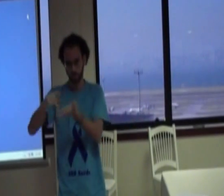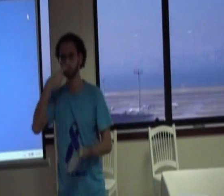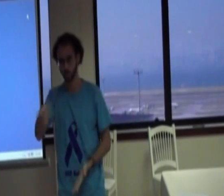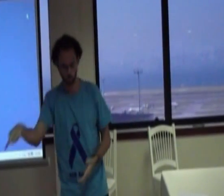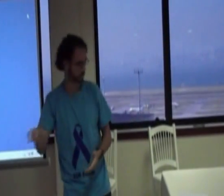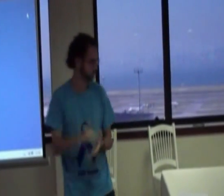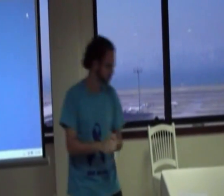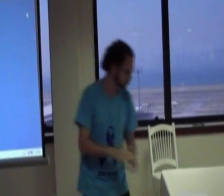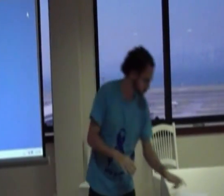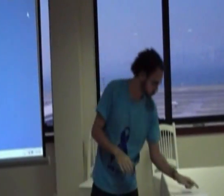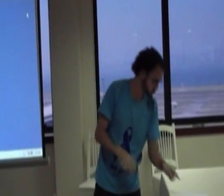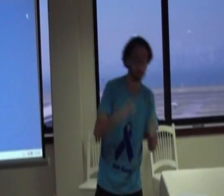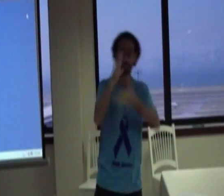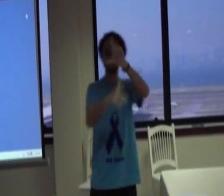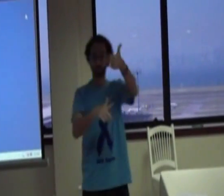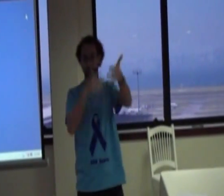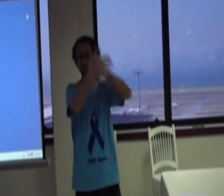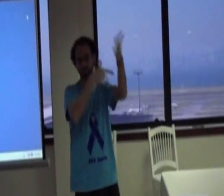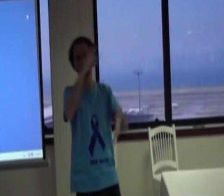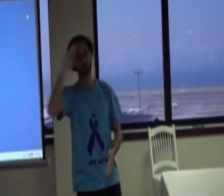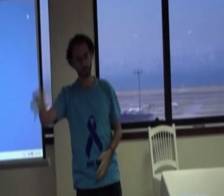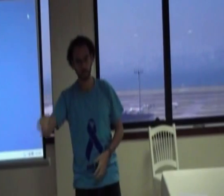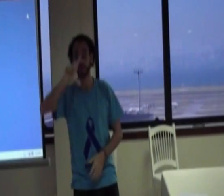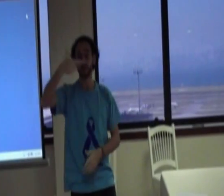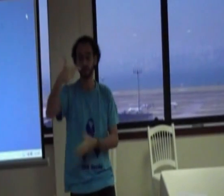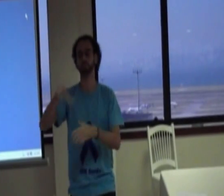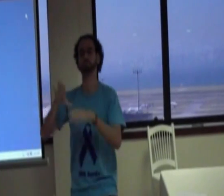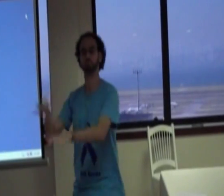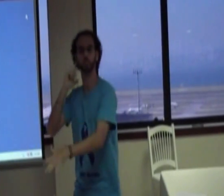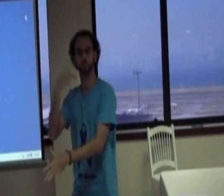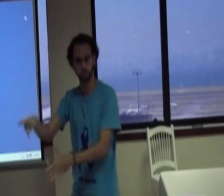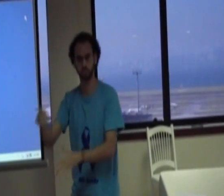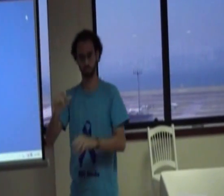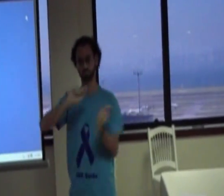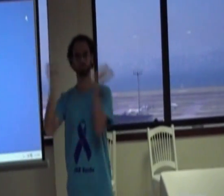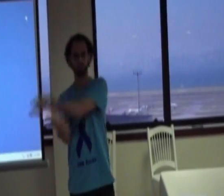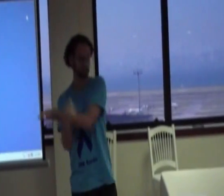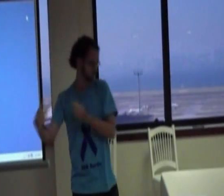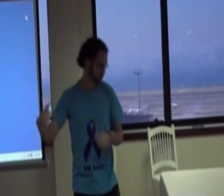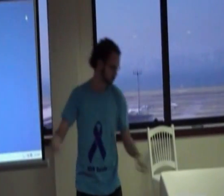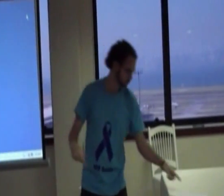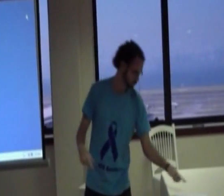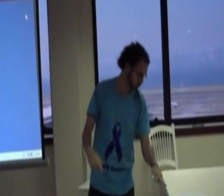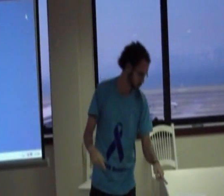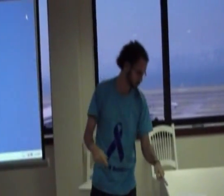desenvolvimento. Capovilla também fala sobre isso, mantendo a língua de sinais como língua materna para o surdo,